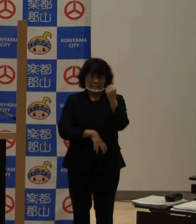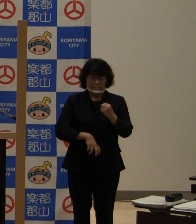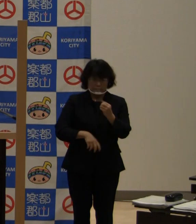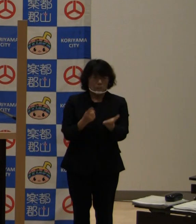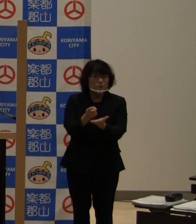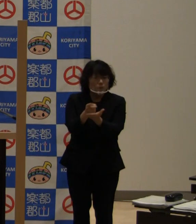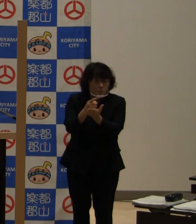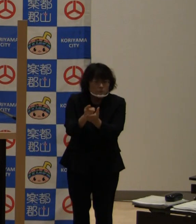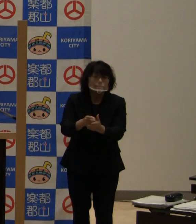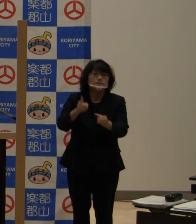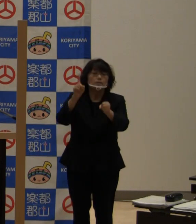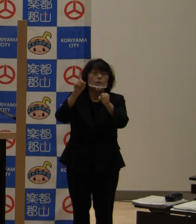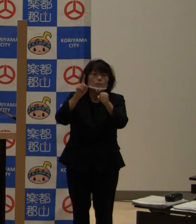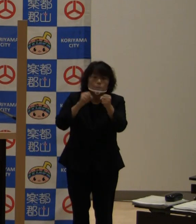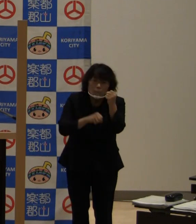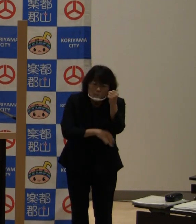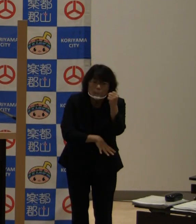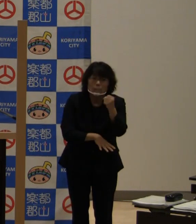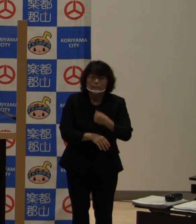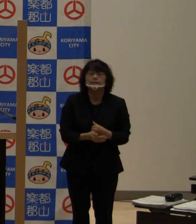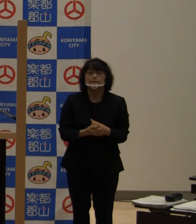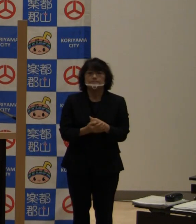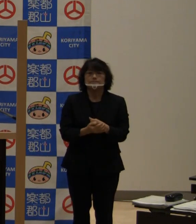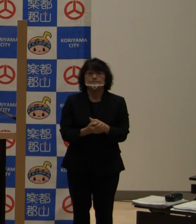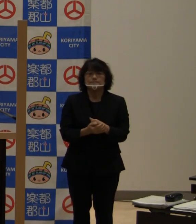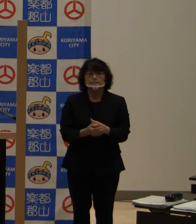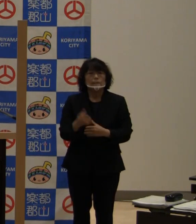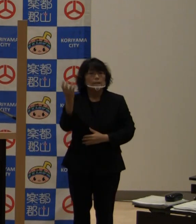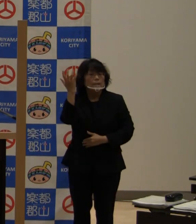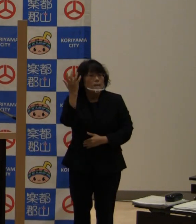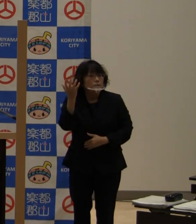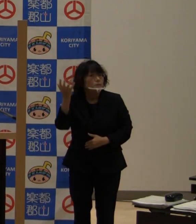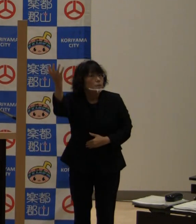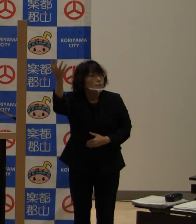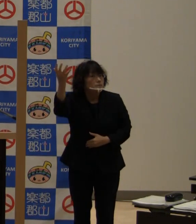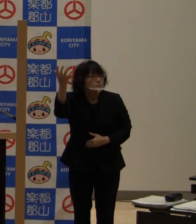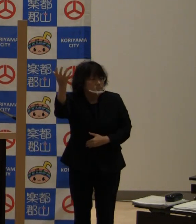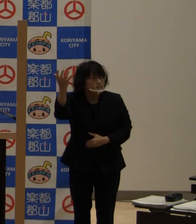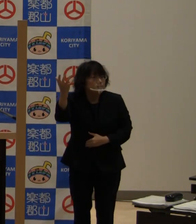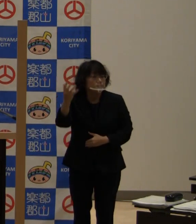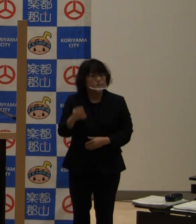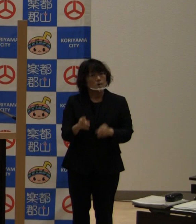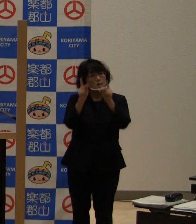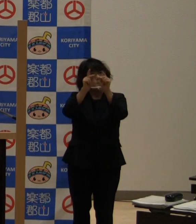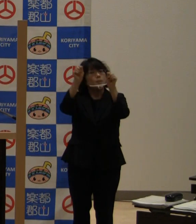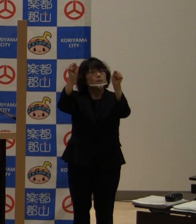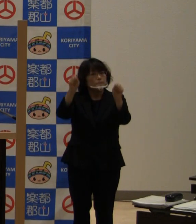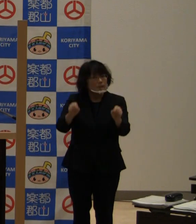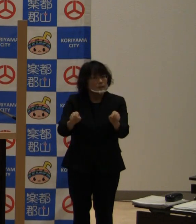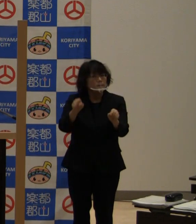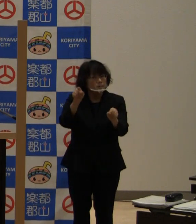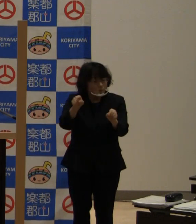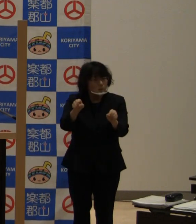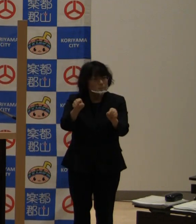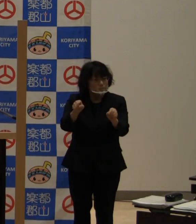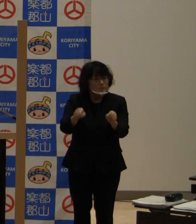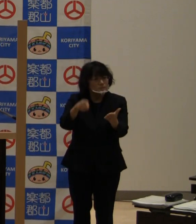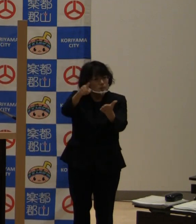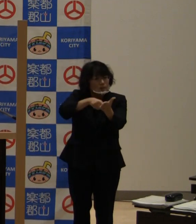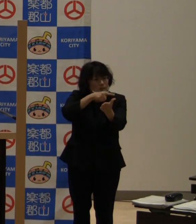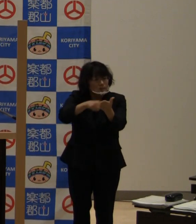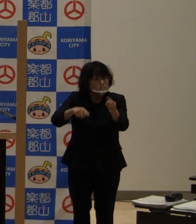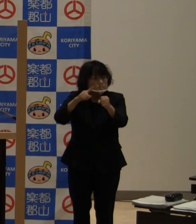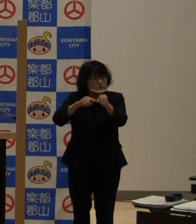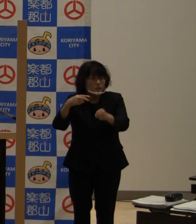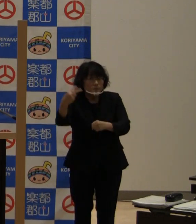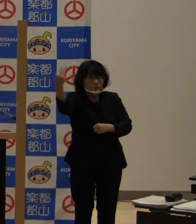球温暖化や2025年問題など予見可能性の高い将来課題から現在の取り組むべき方策を考え